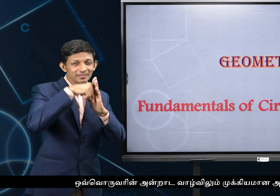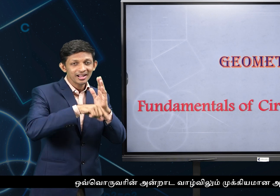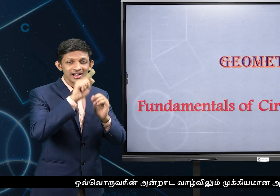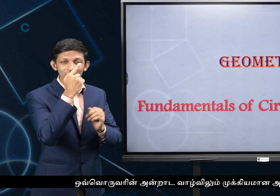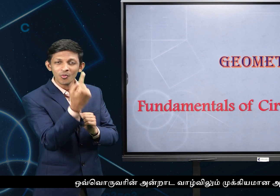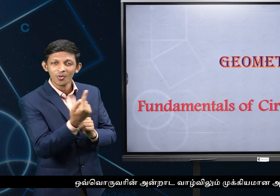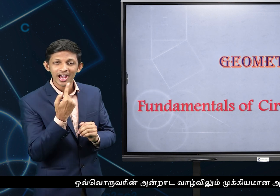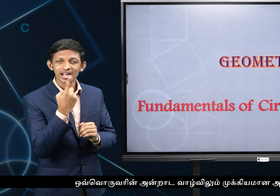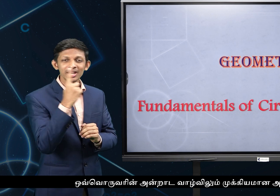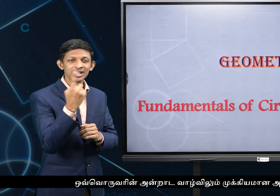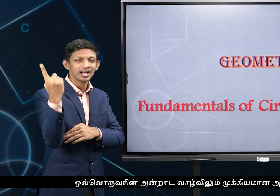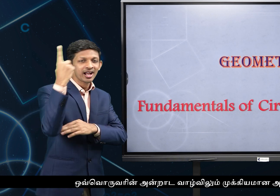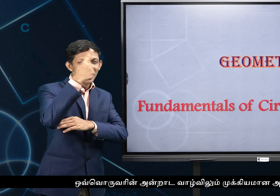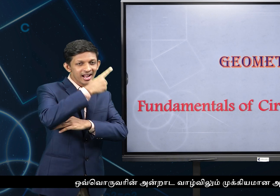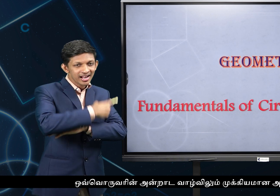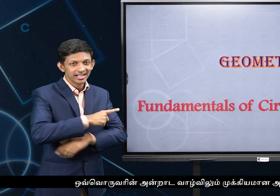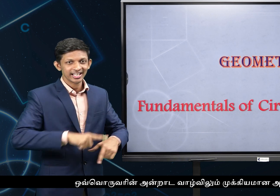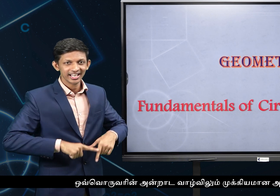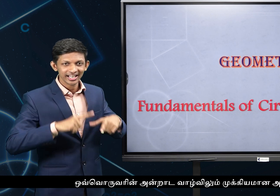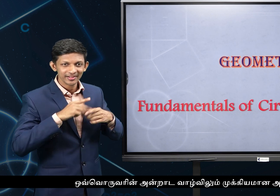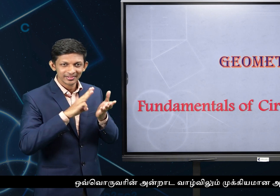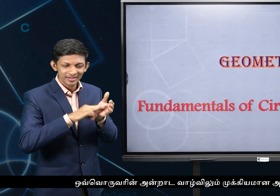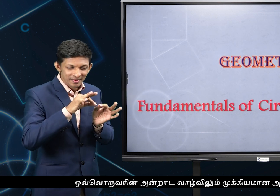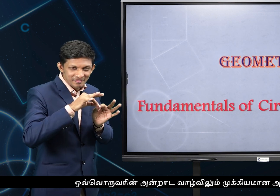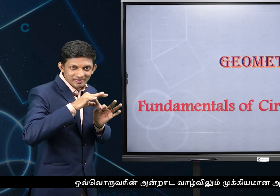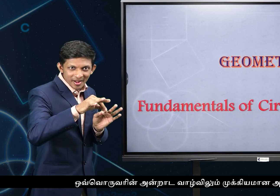ஒவ்வொருவரின் அன்றாட வாழ்விலும் முக்கியமான அம்சம் அளப்பது.